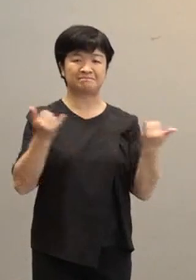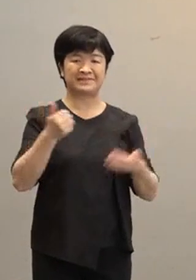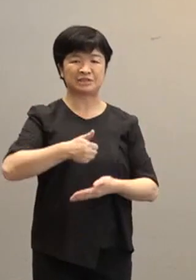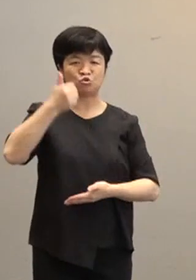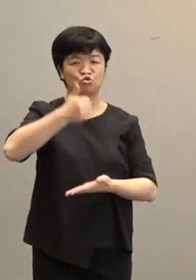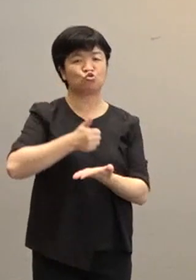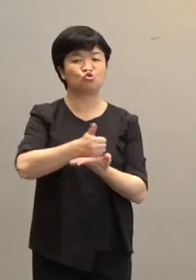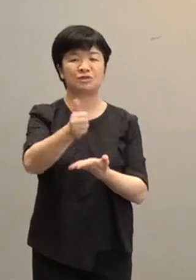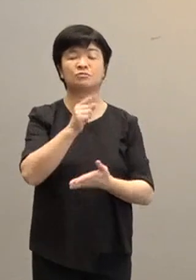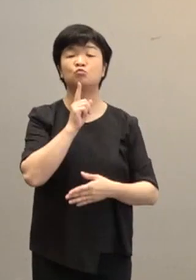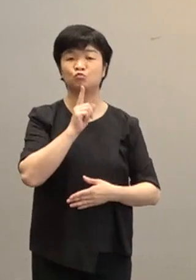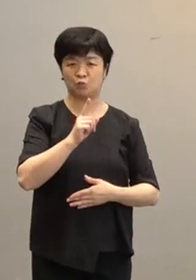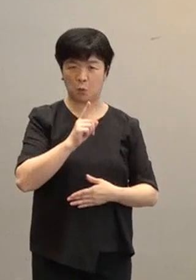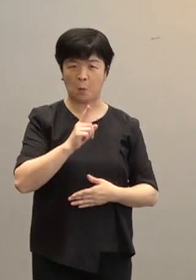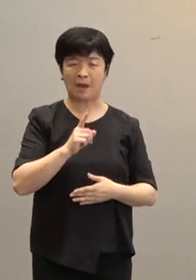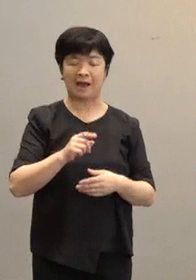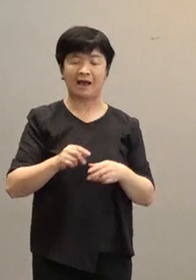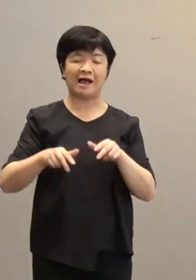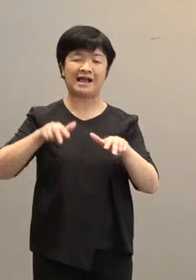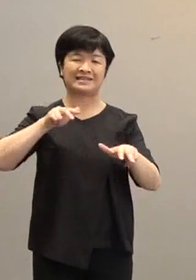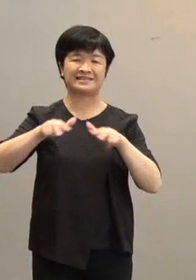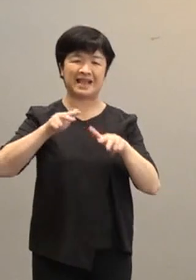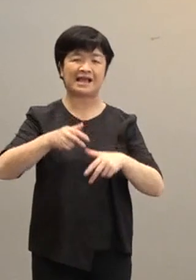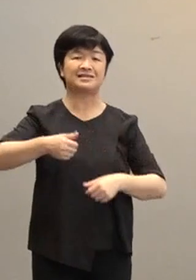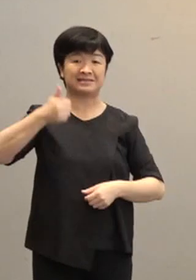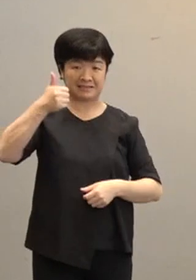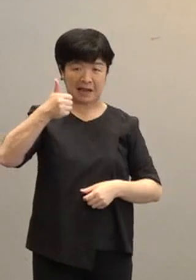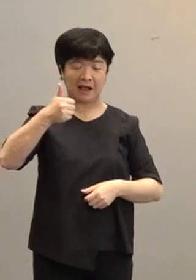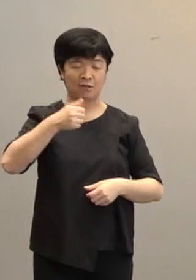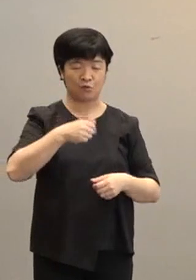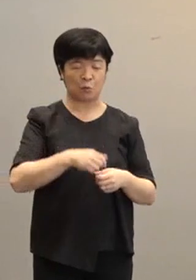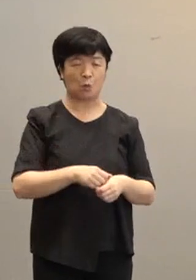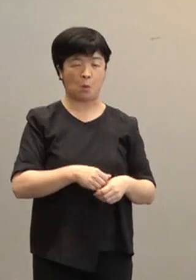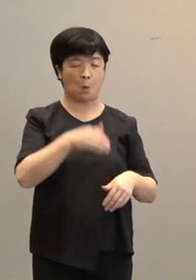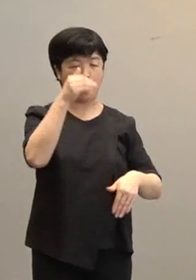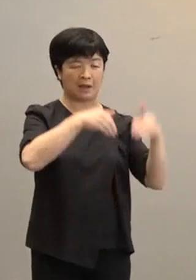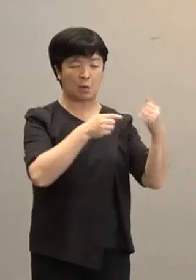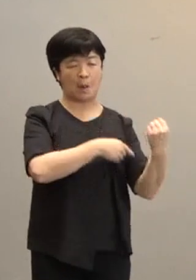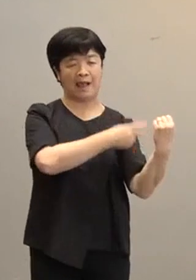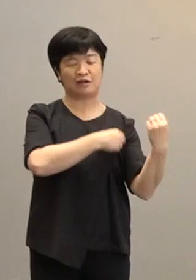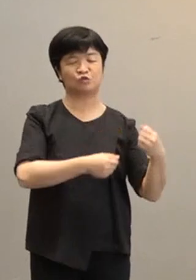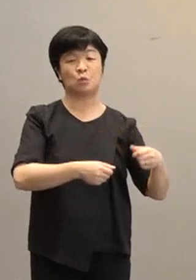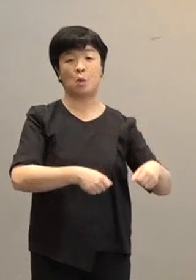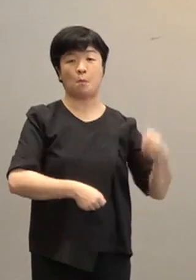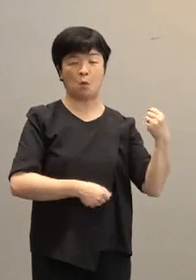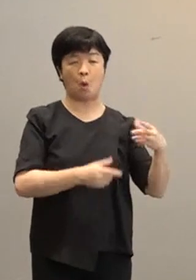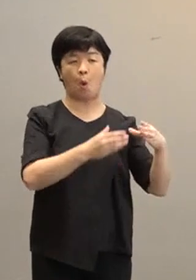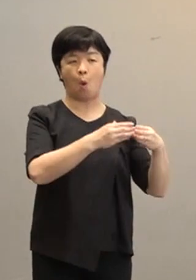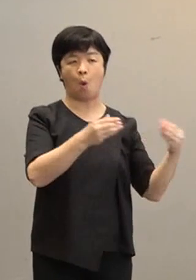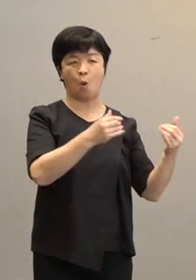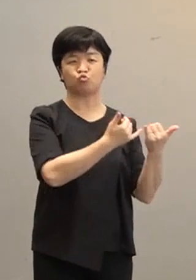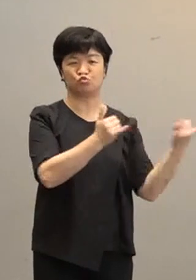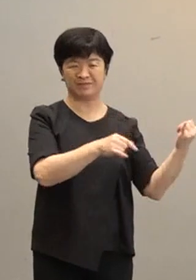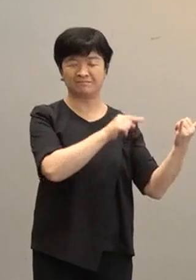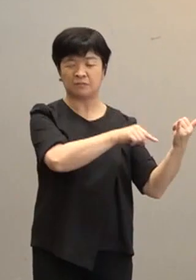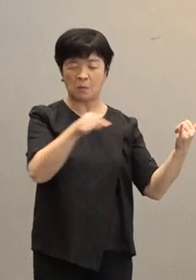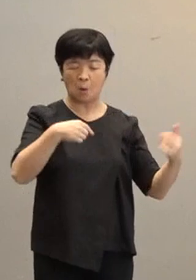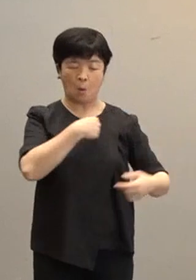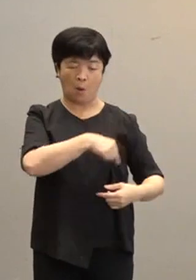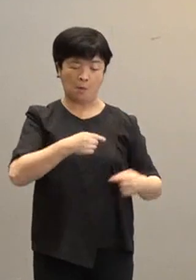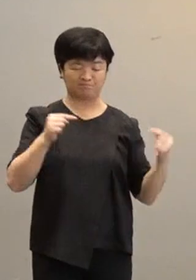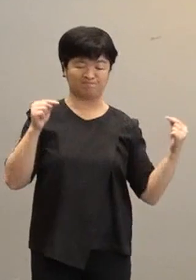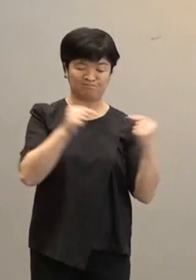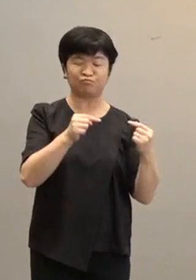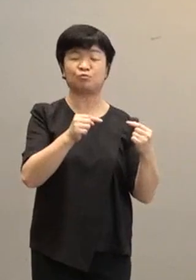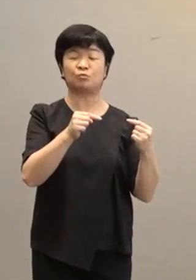のは、まあ、基本的にはこう政治家とその有権者である国民とが、まあ、基本的にこう、気持ちが通い合わせていることが大